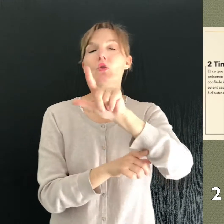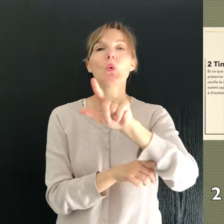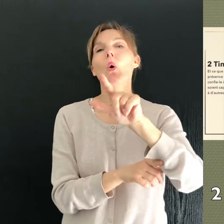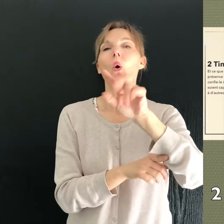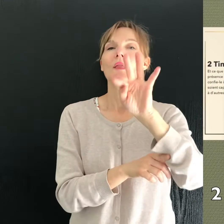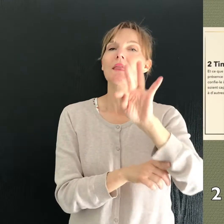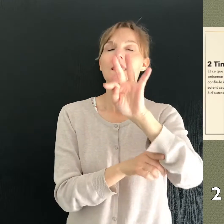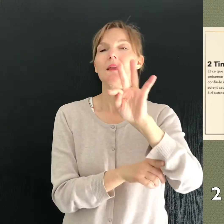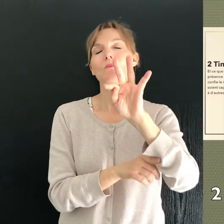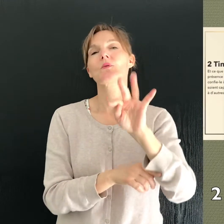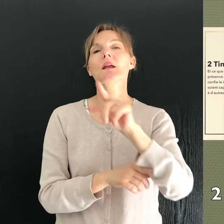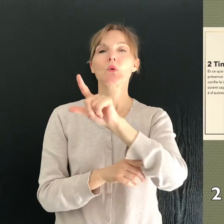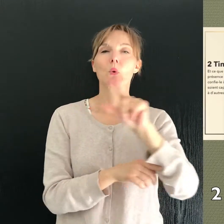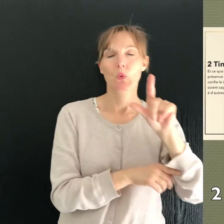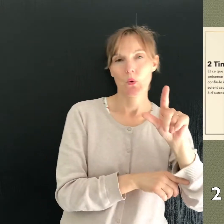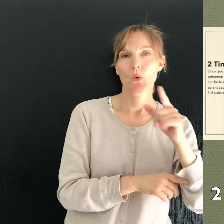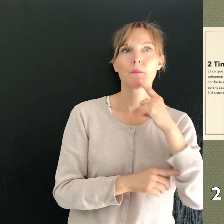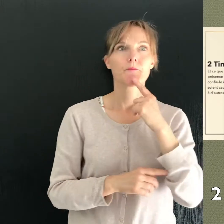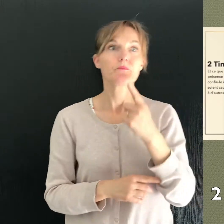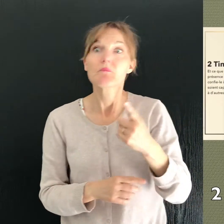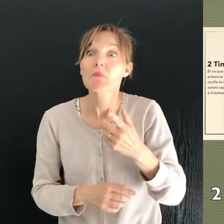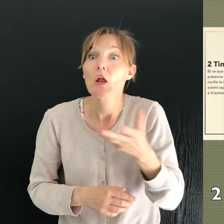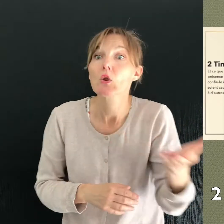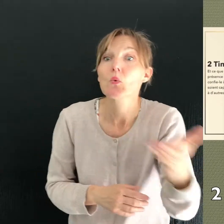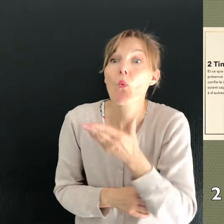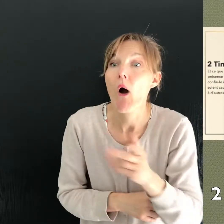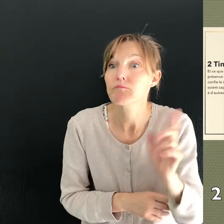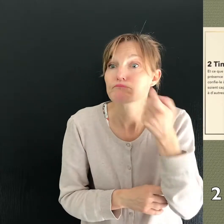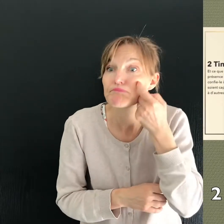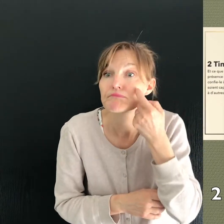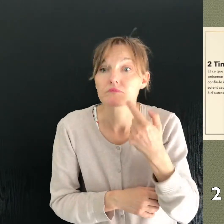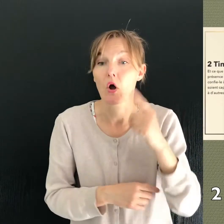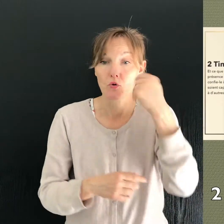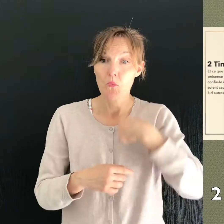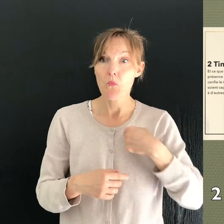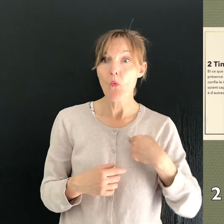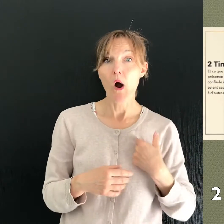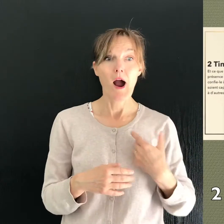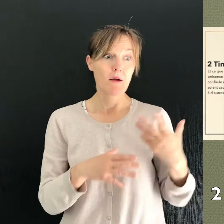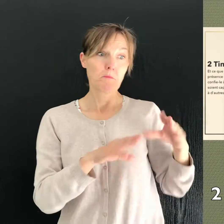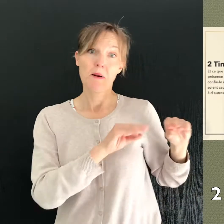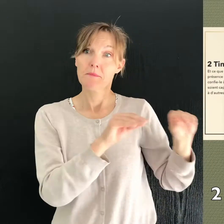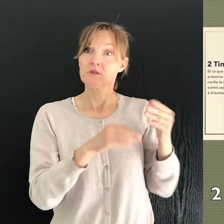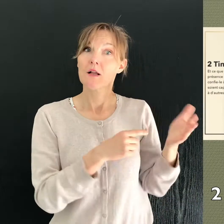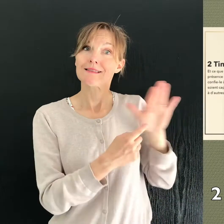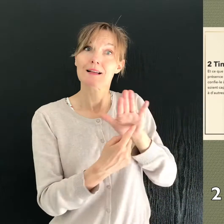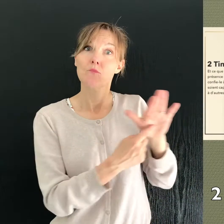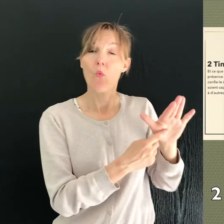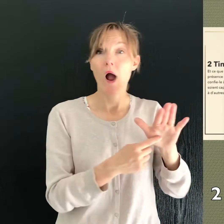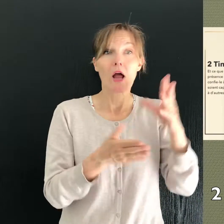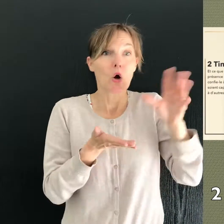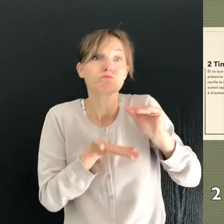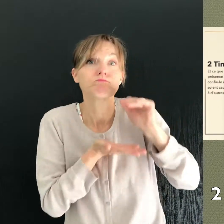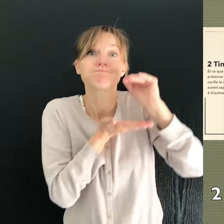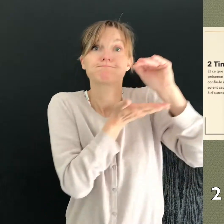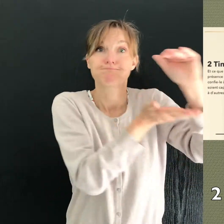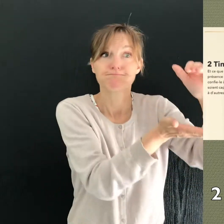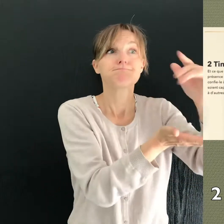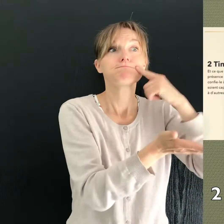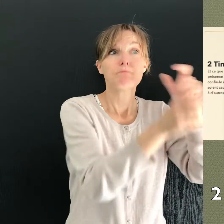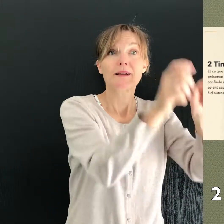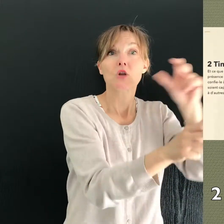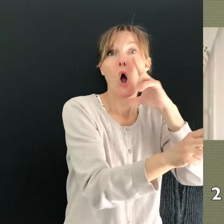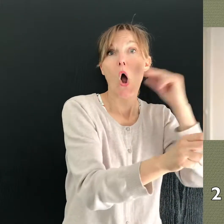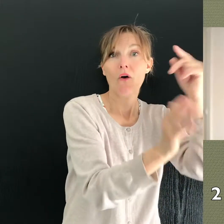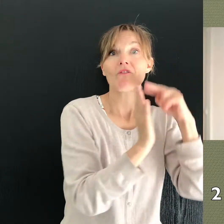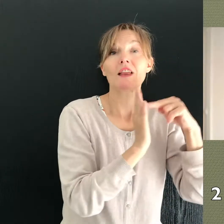Timothée chapitre 2 verset 2. Est-ce que tu as entendu de moi en présence de beaucoup de témoins? Confie-le à des hommes fidèles, qu'ils soient